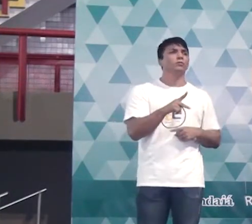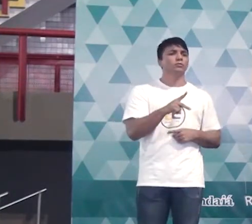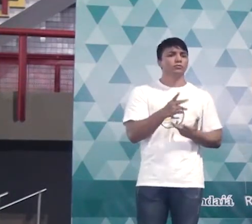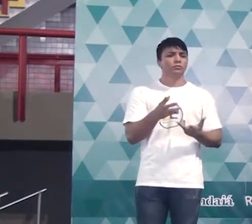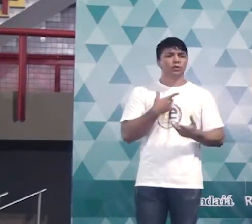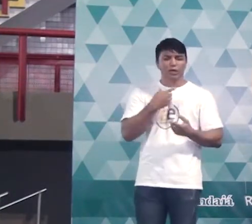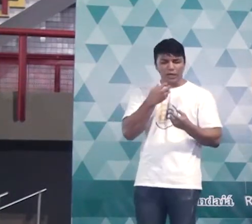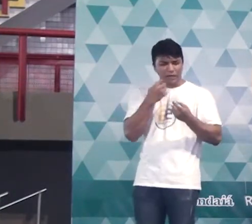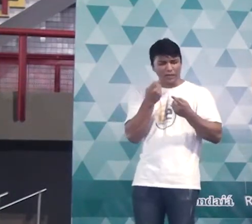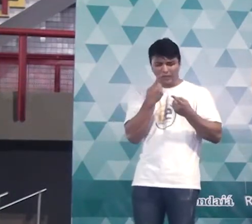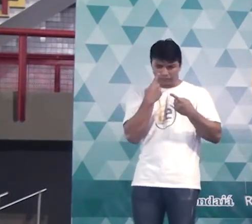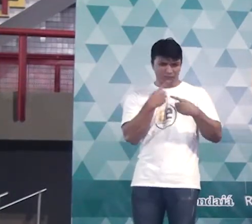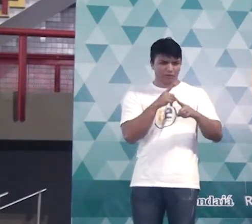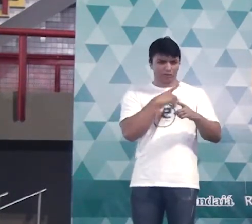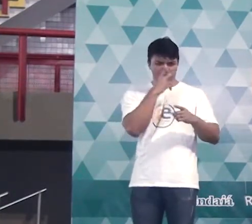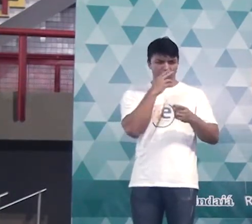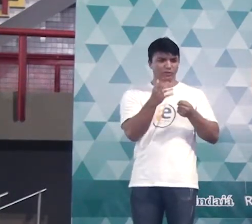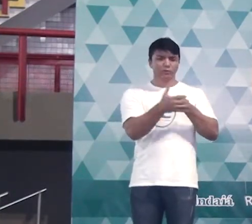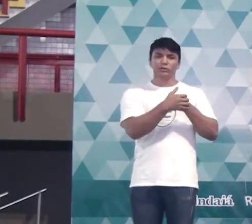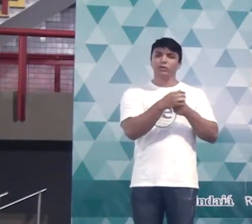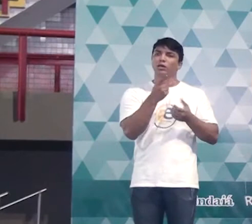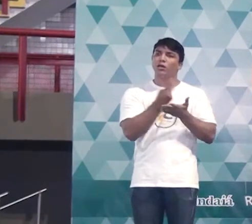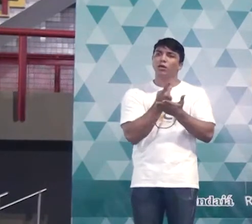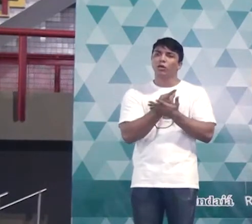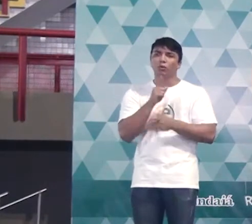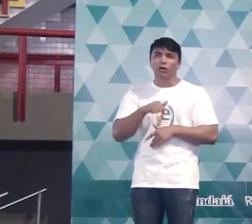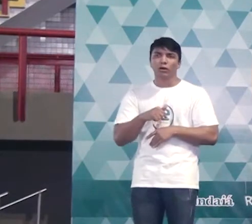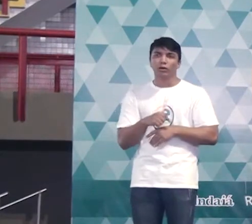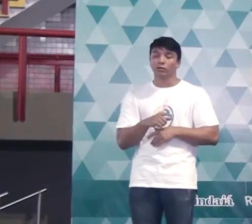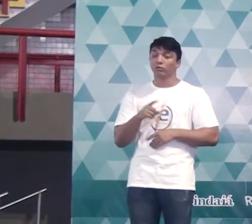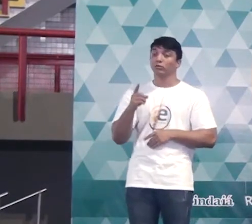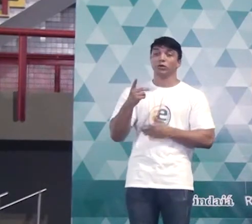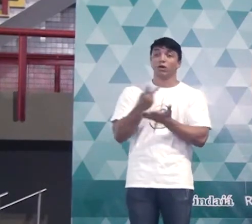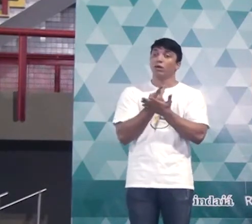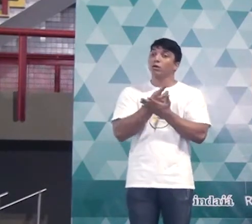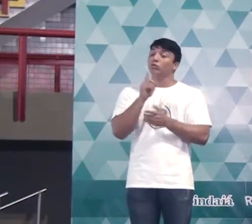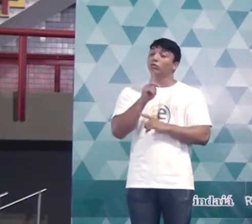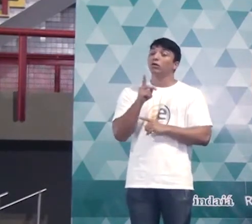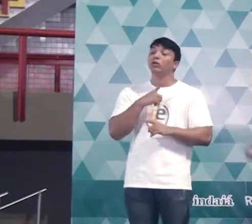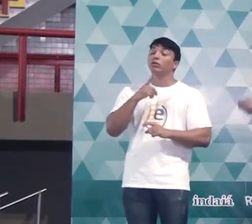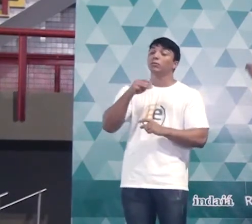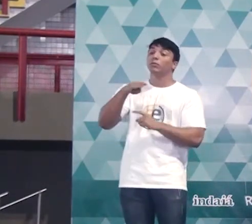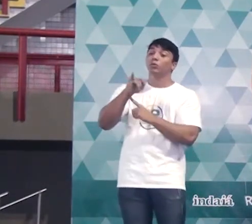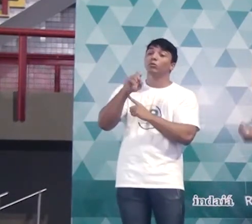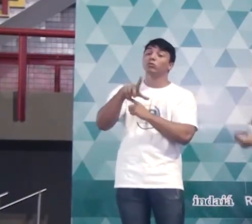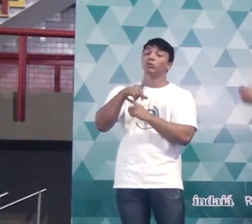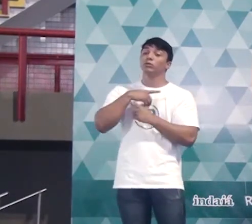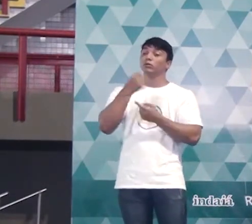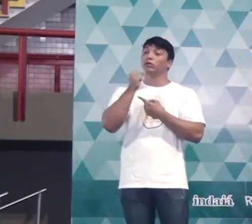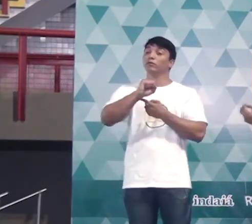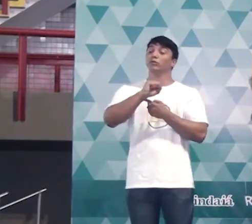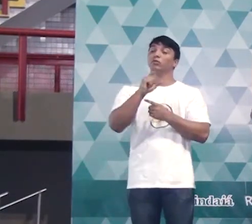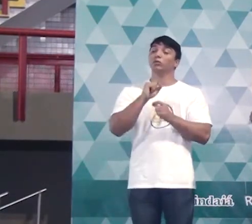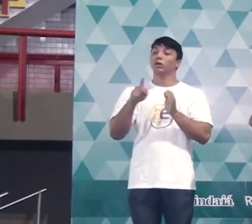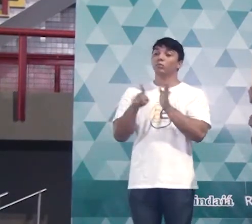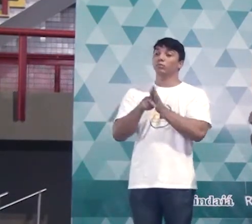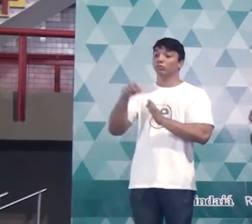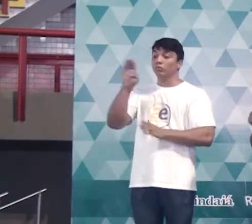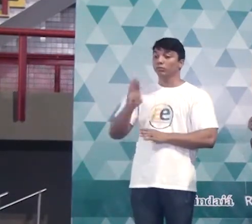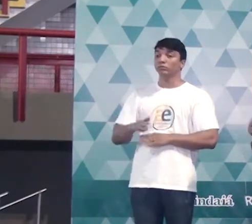está defendendo um erro? Está defendendo um erro nada, chapa. Manuel Bandeira está defendendo uma expressão